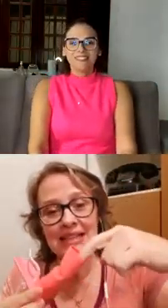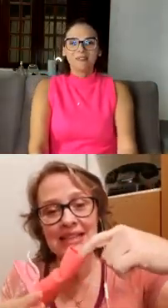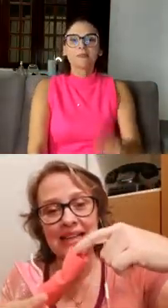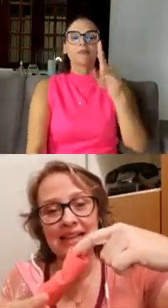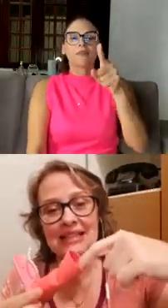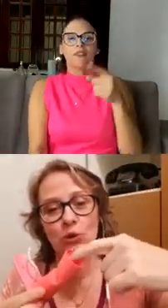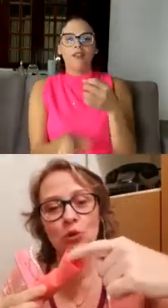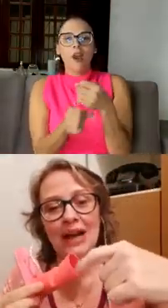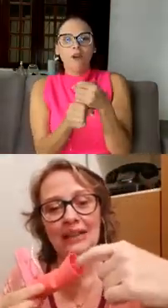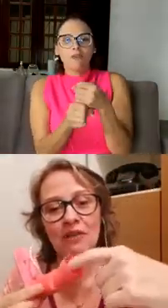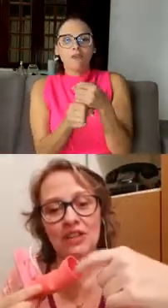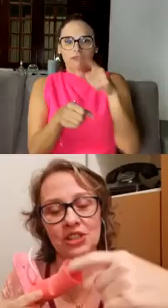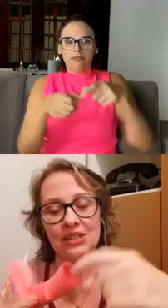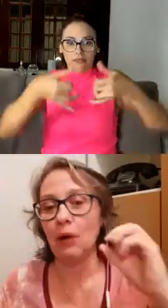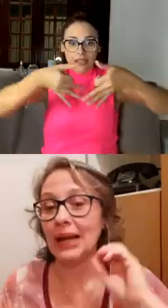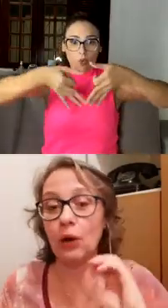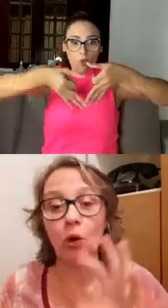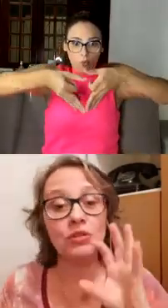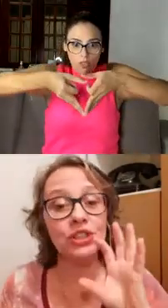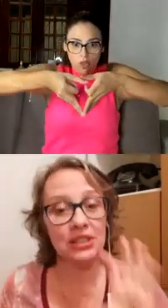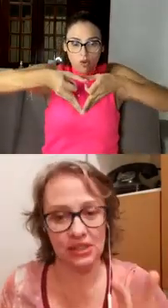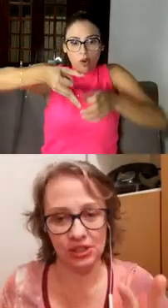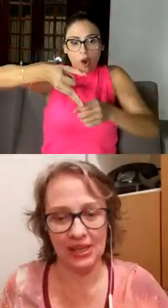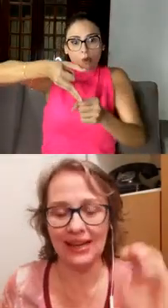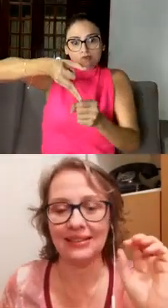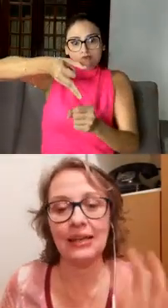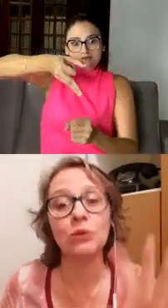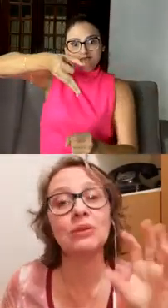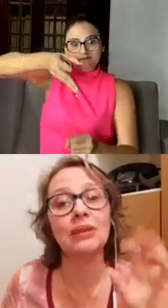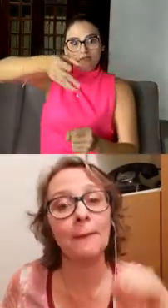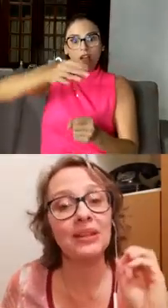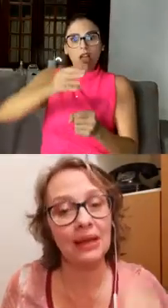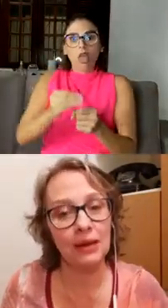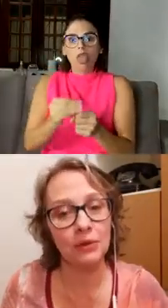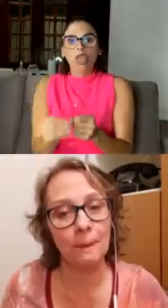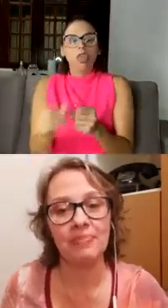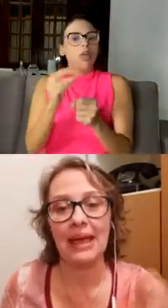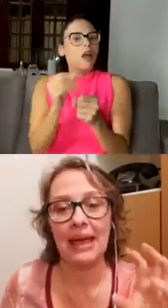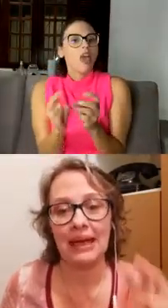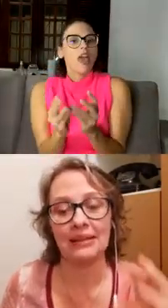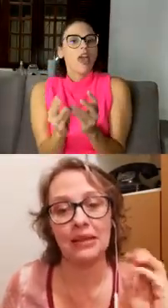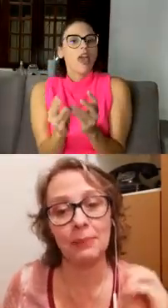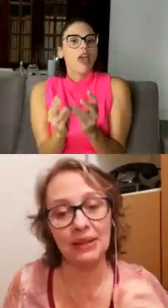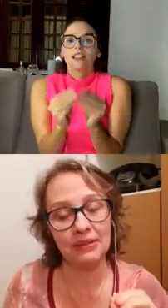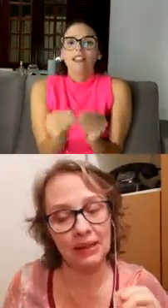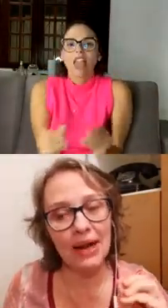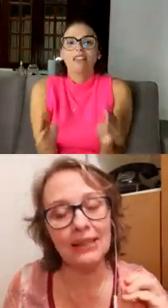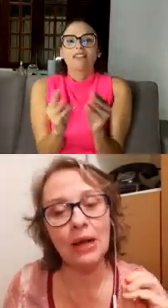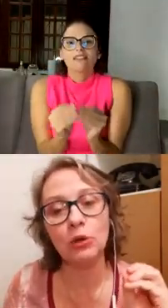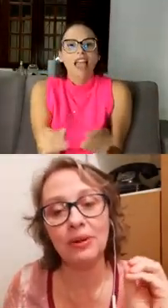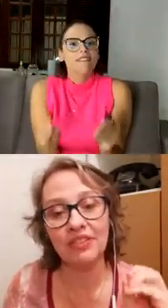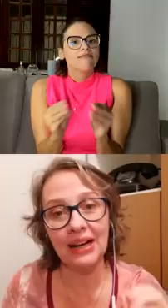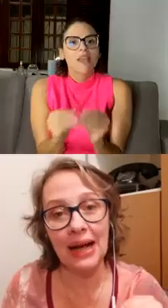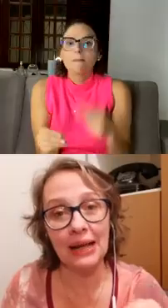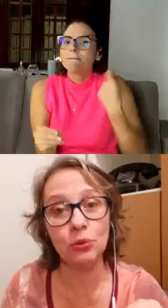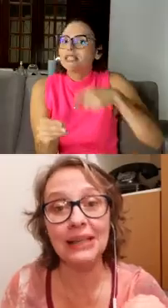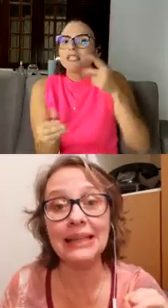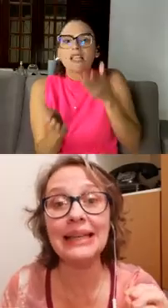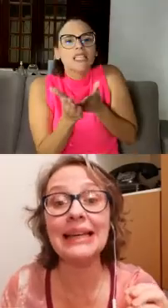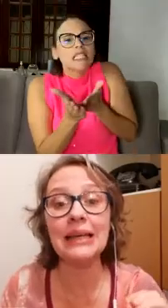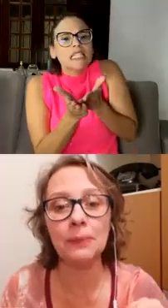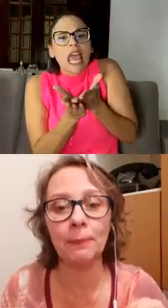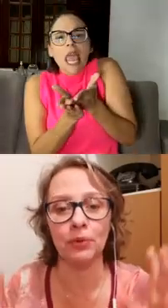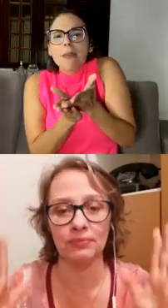Essa secreção no canal vaginal, ela é constante, ela tá ali o tempo inteiro. Ela tem que manter o canal lubrificado